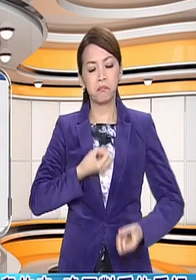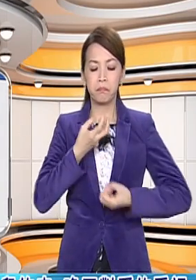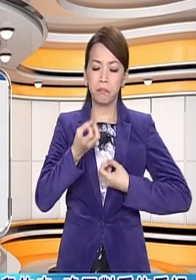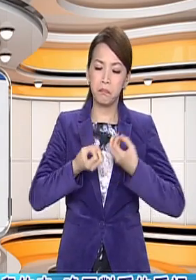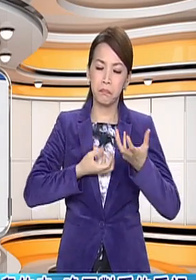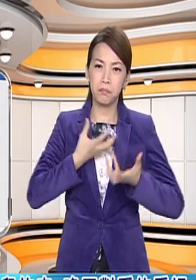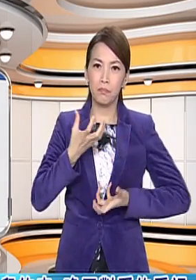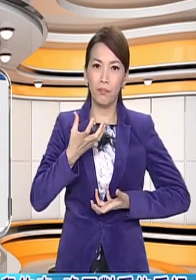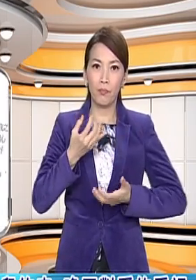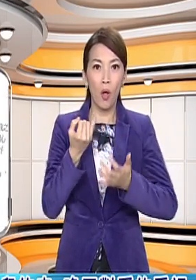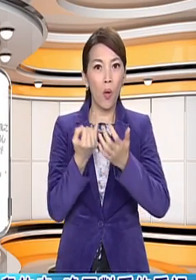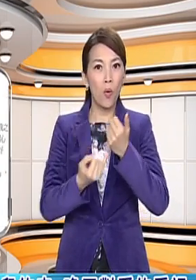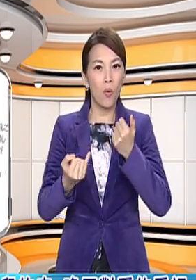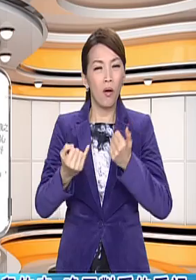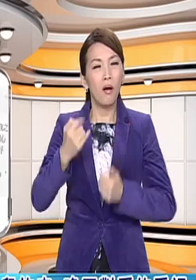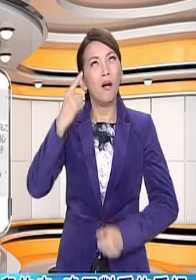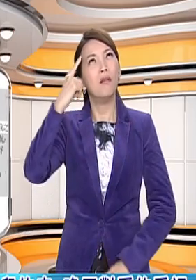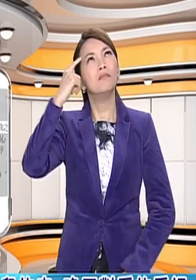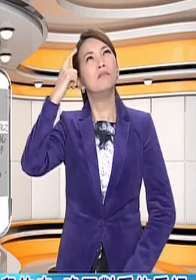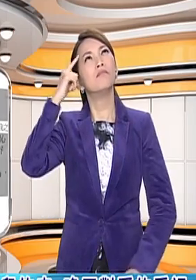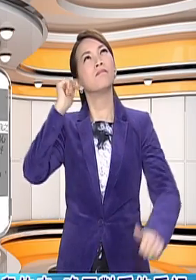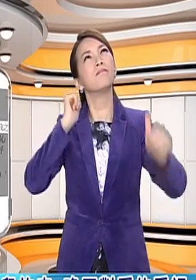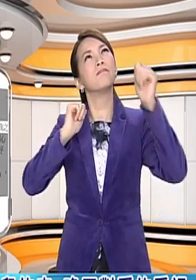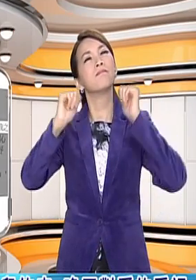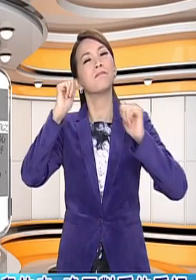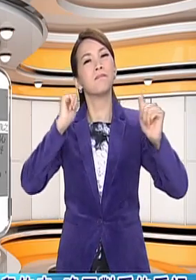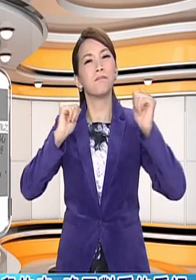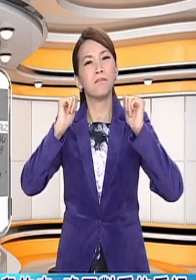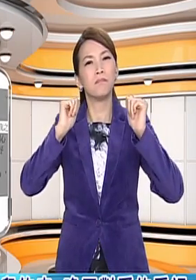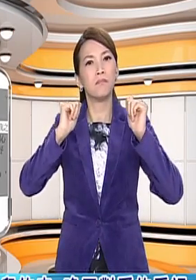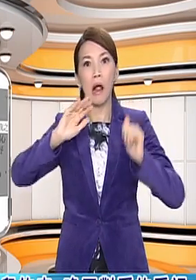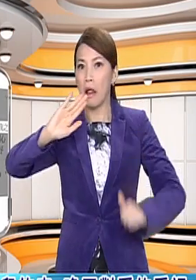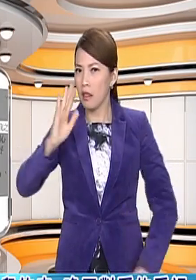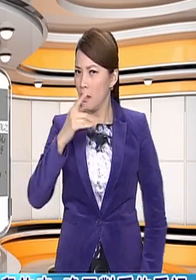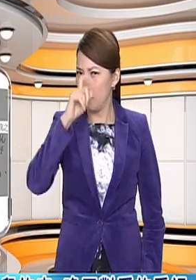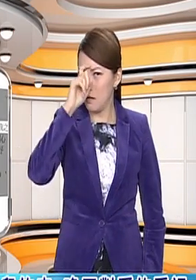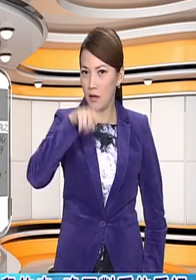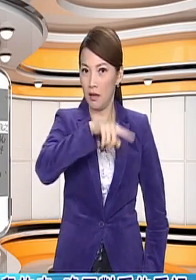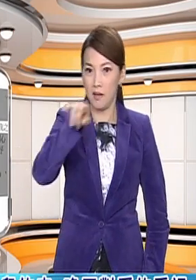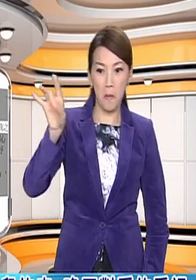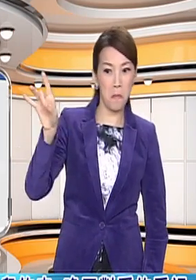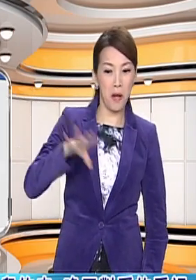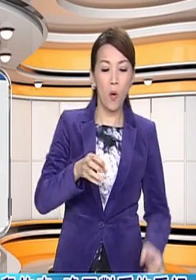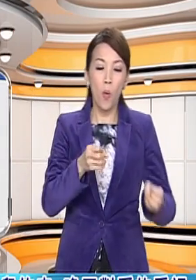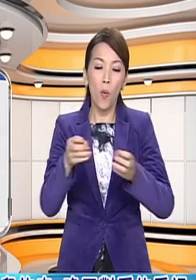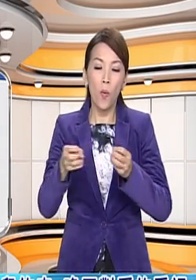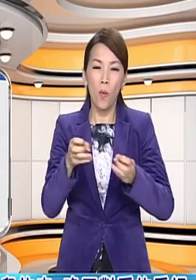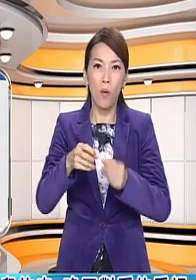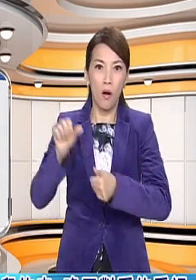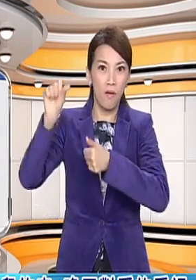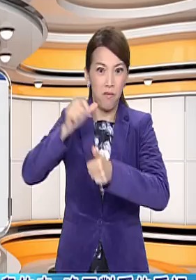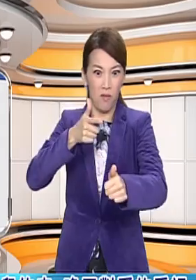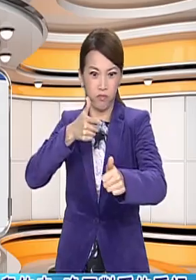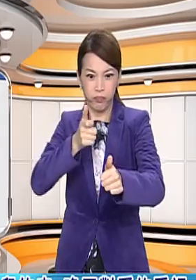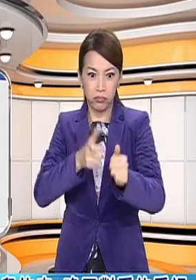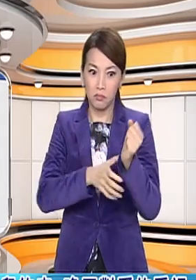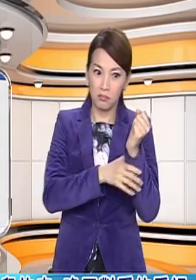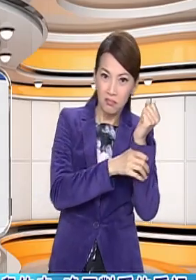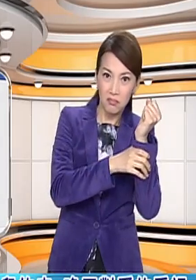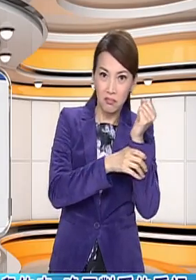在脸书上发文，表示很想女儿，但是希望大家不要借此讨论废死或是